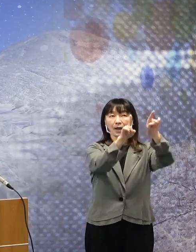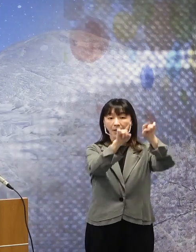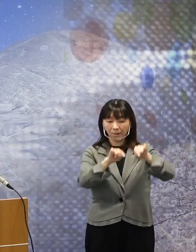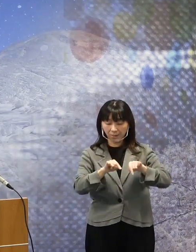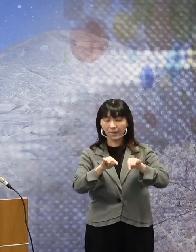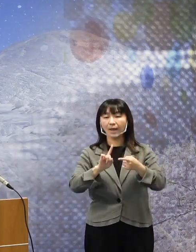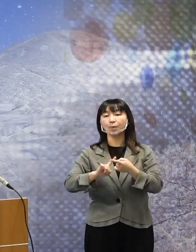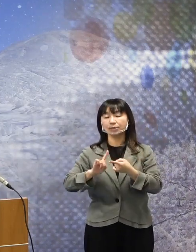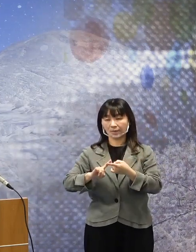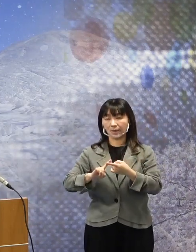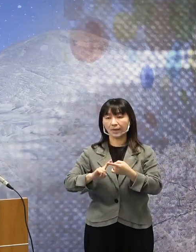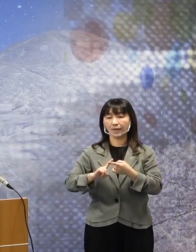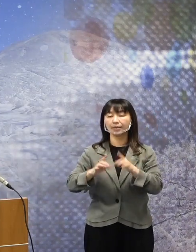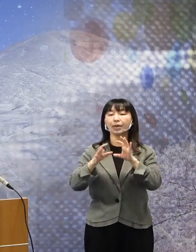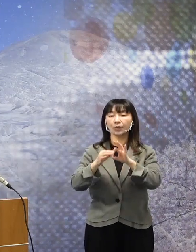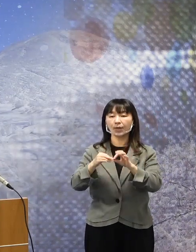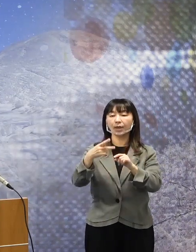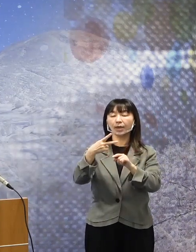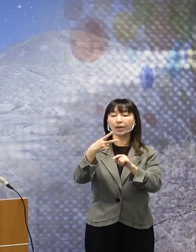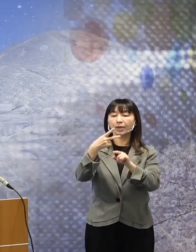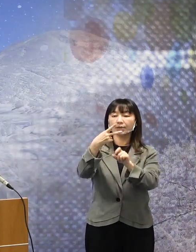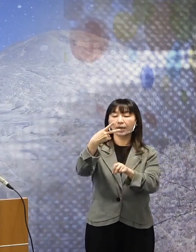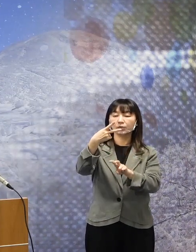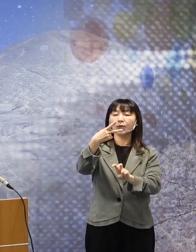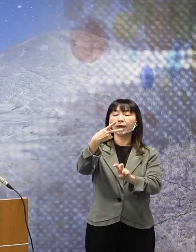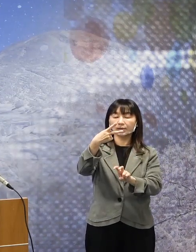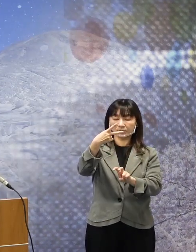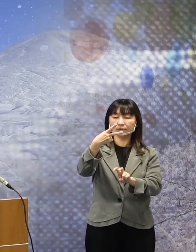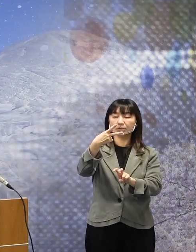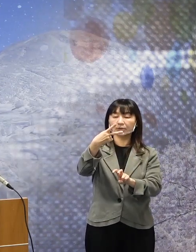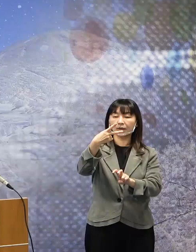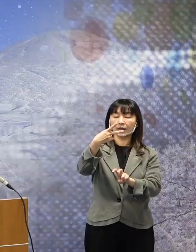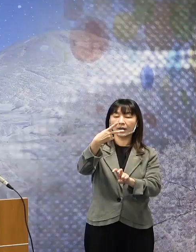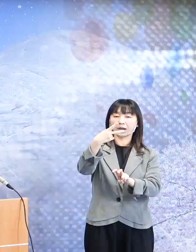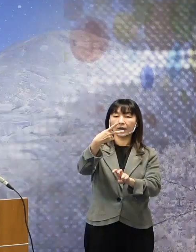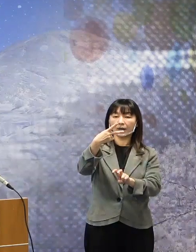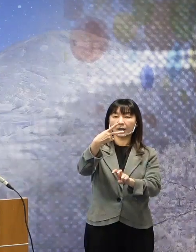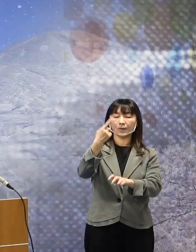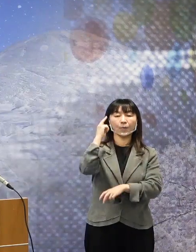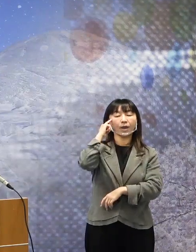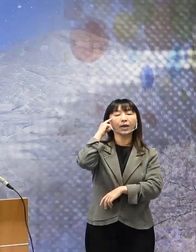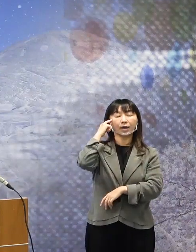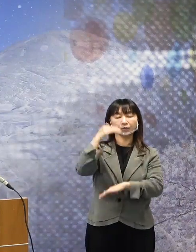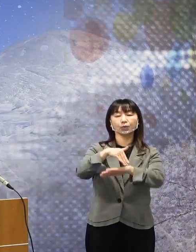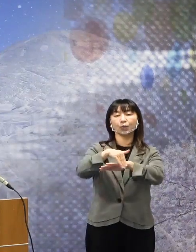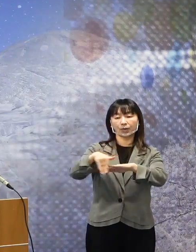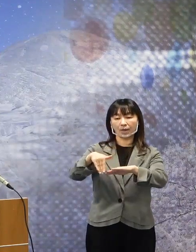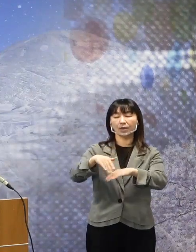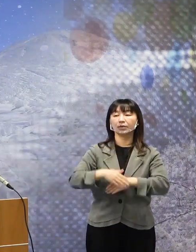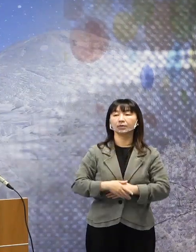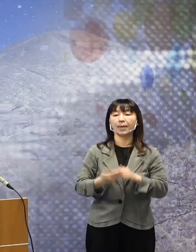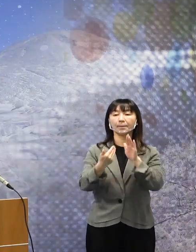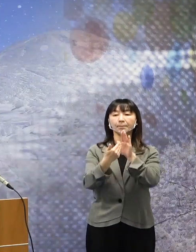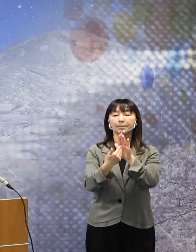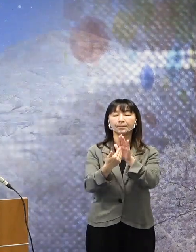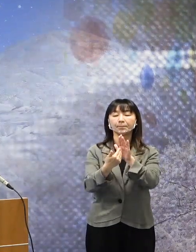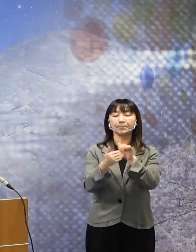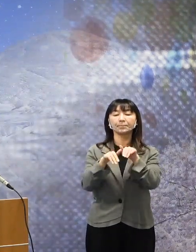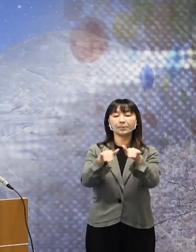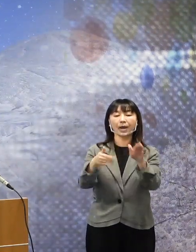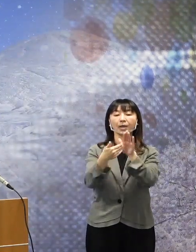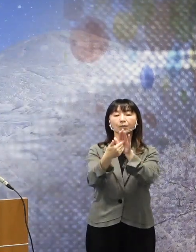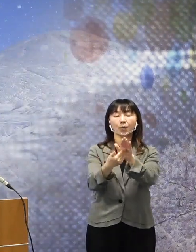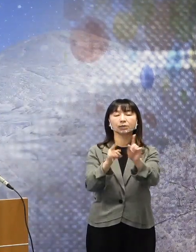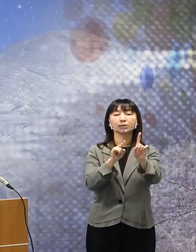あ、結論が言うと2月20日、日曜日、一旦目途として考えるつもりです。つまり、まん延防止等重点措置